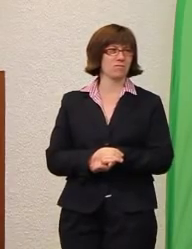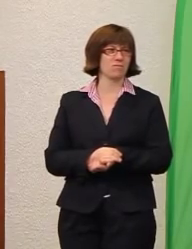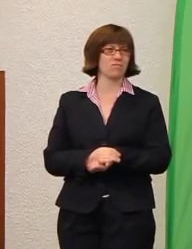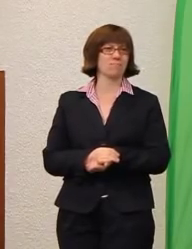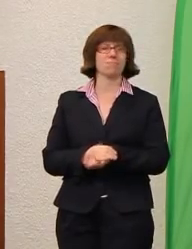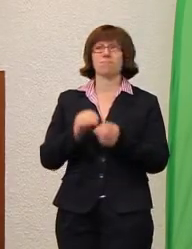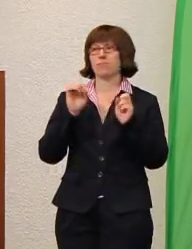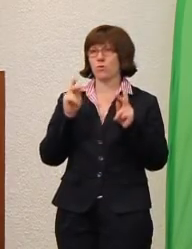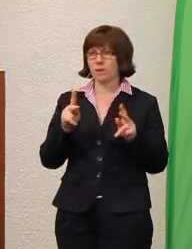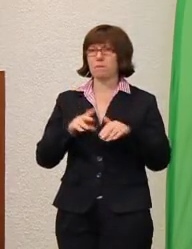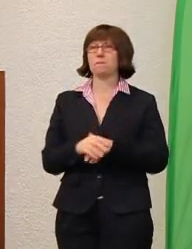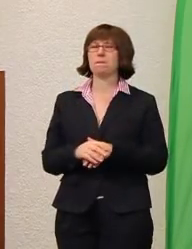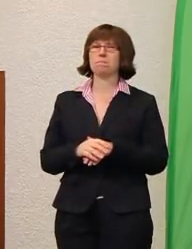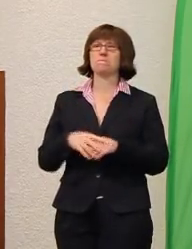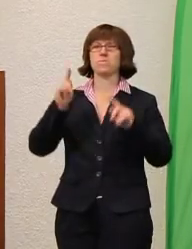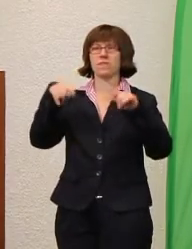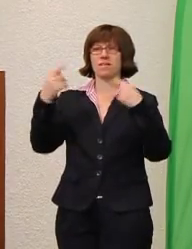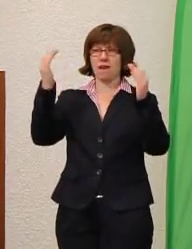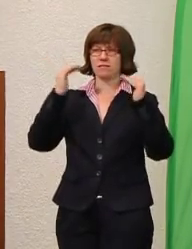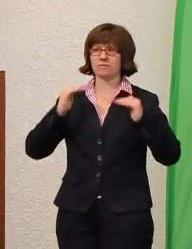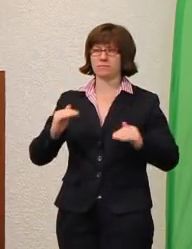So, dann